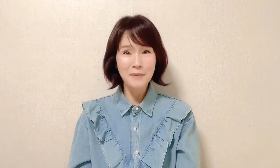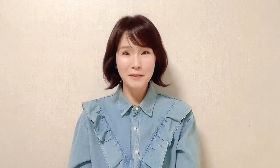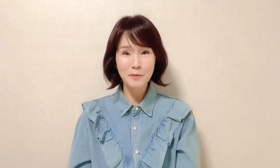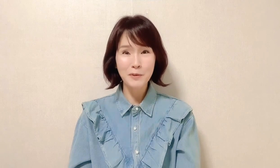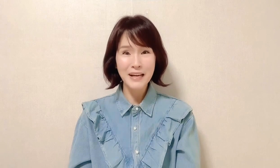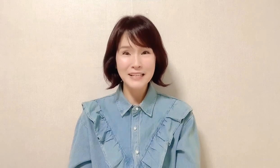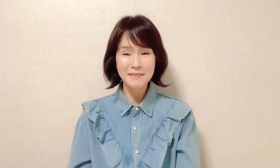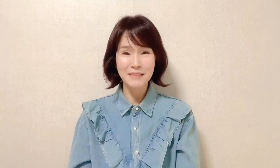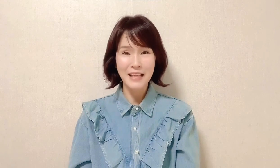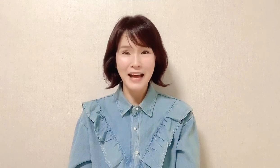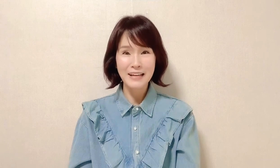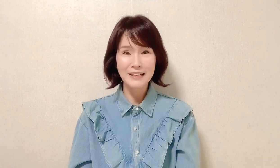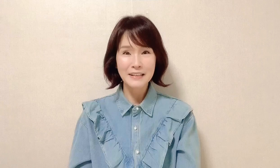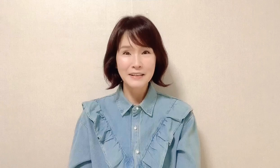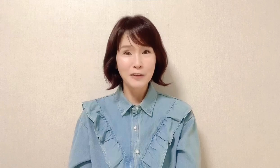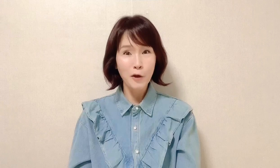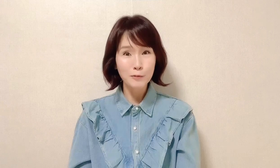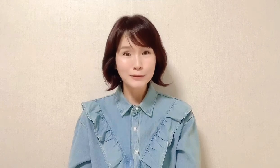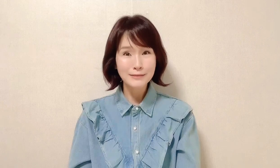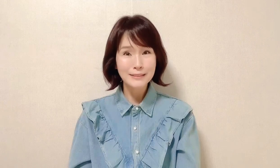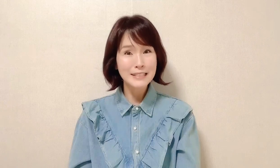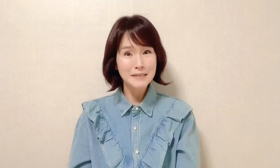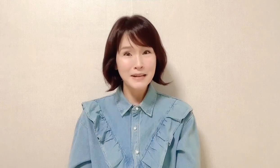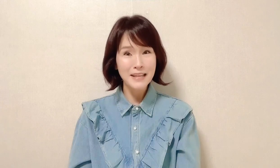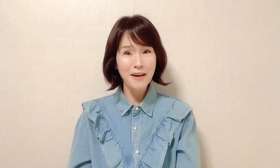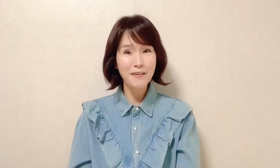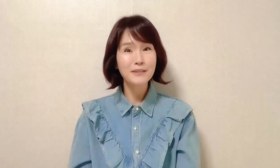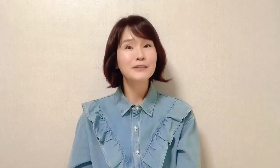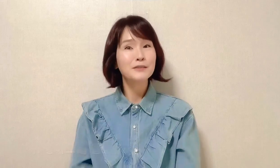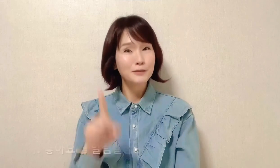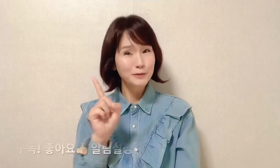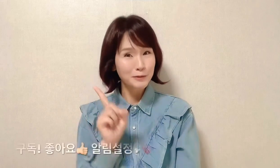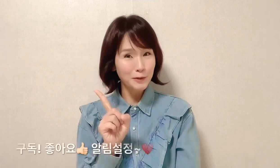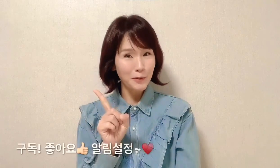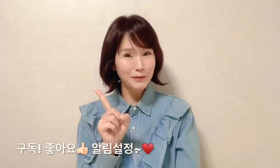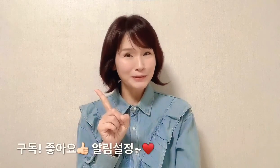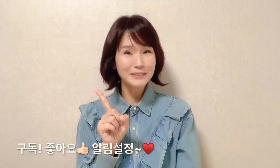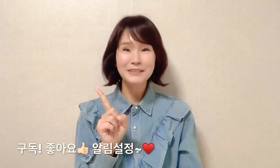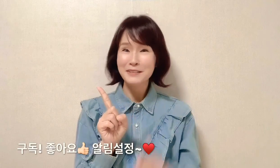뵙도록 하겠습니다. 여러분 잊지 마세요. 구독,